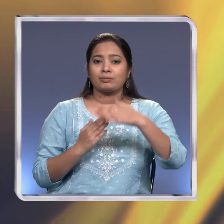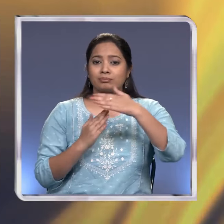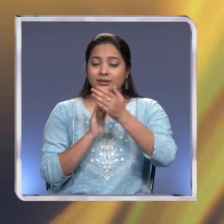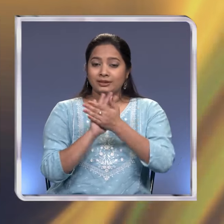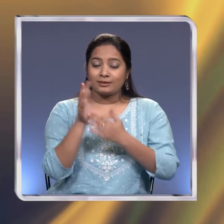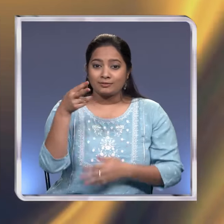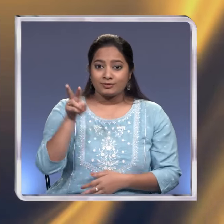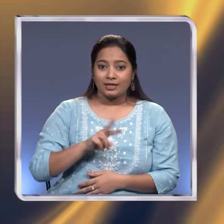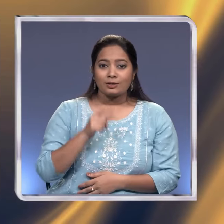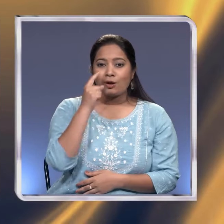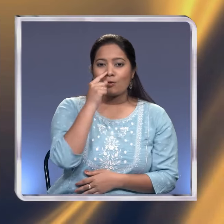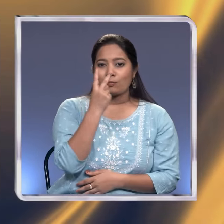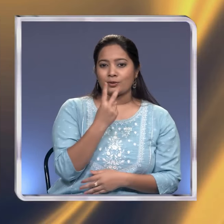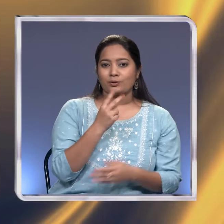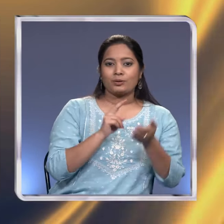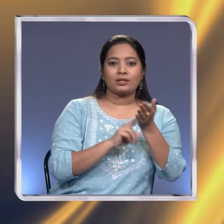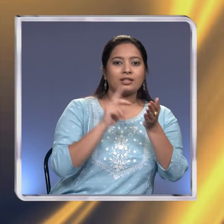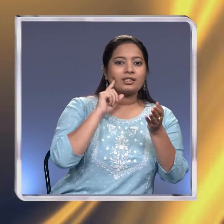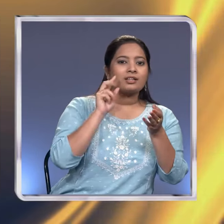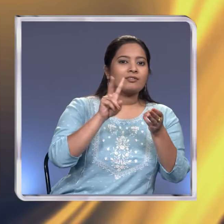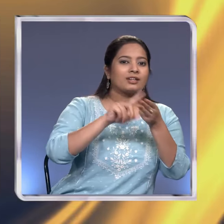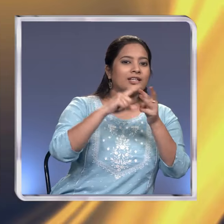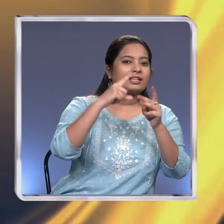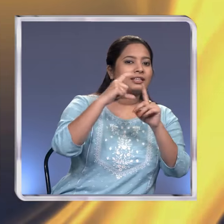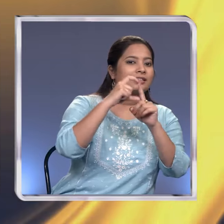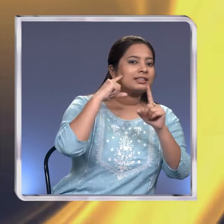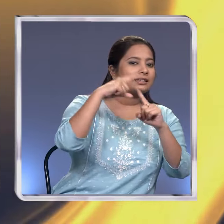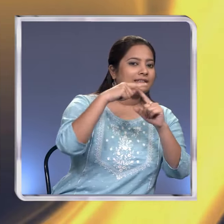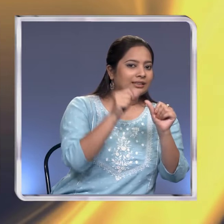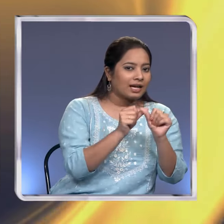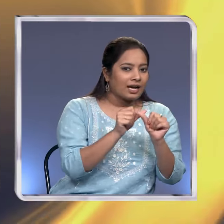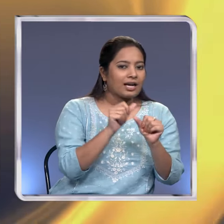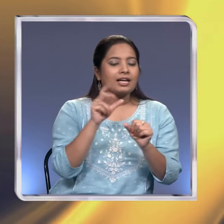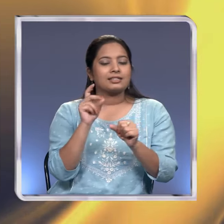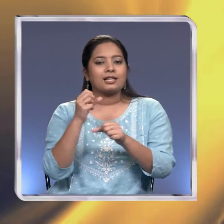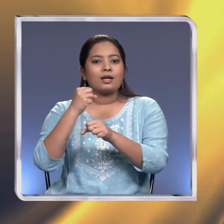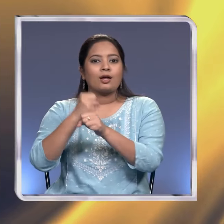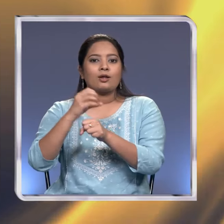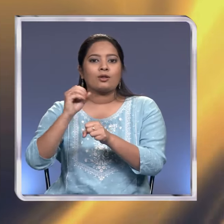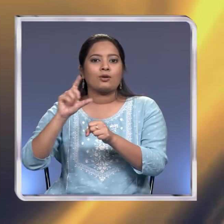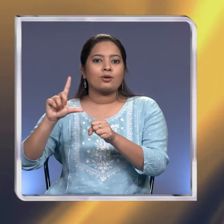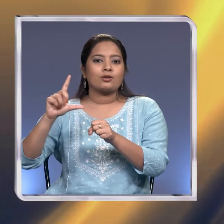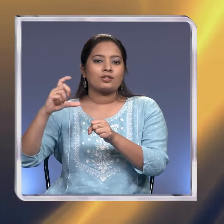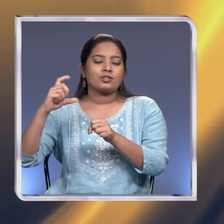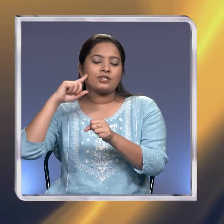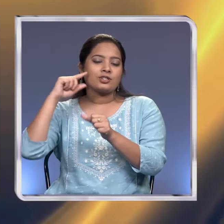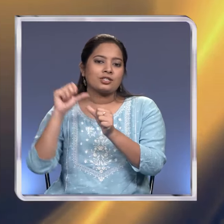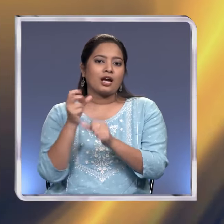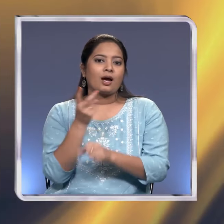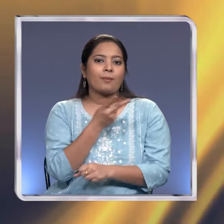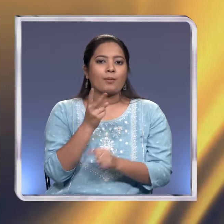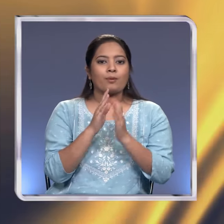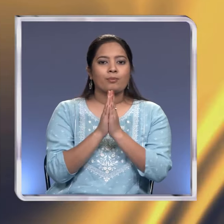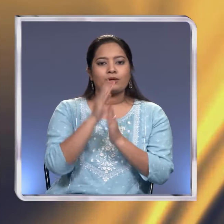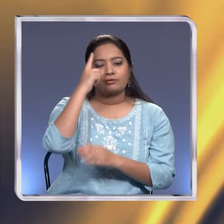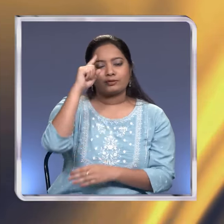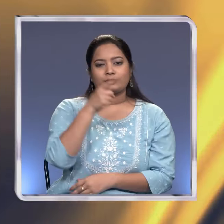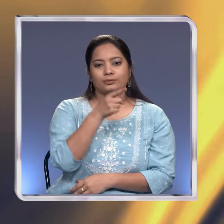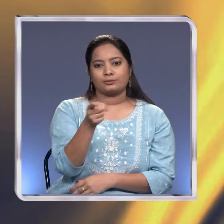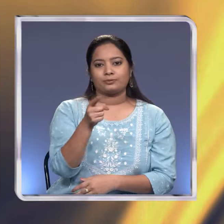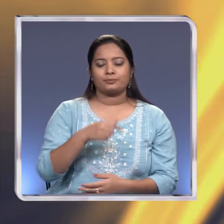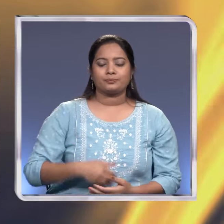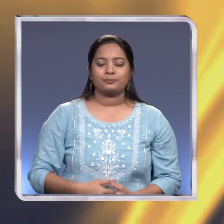आएंगे तो प्रेयर लाइन में निवेदिता और ग्लोशिया आपके प्रेयर्स को आंसर करने वाली हैं और आपके लिए प्रार्थना करने वाले हैं, तो कहीं